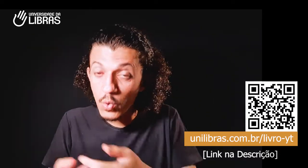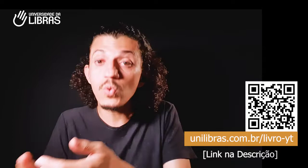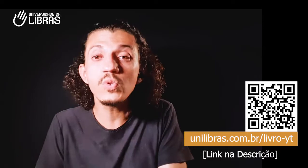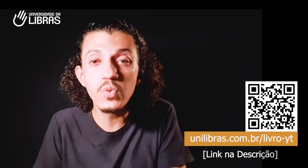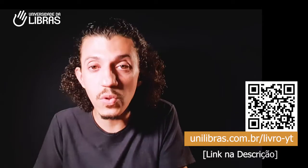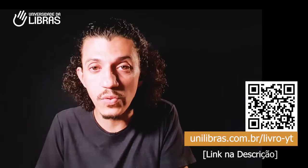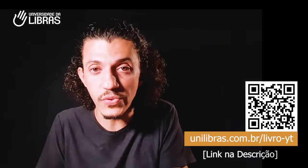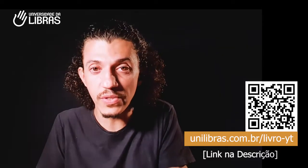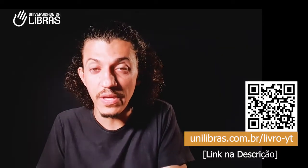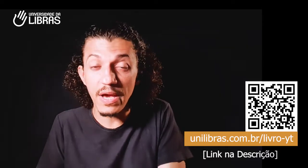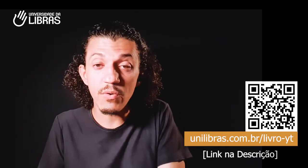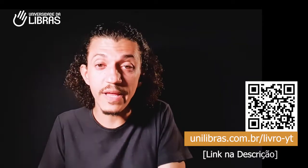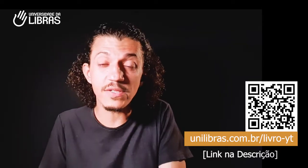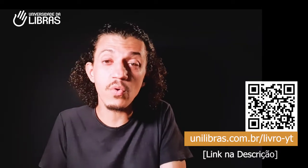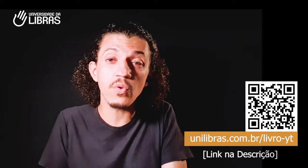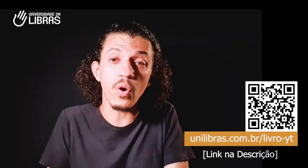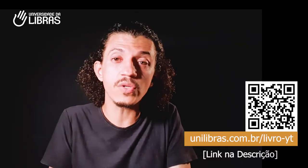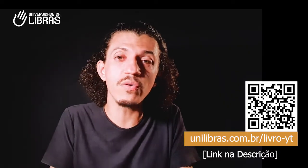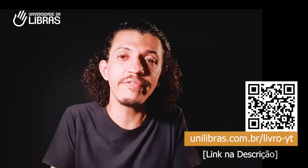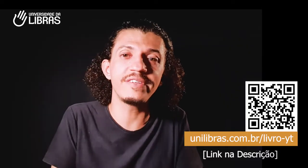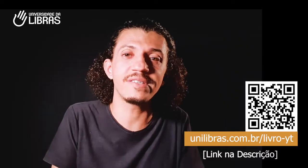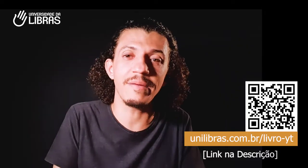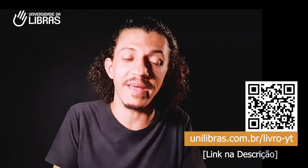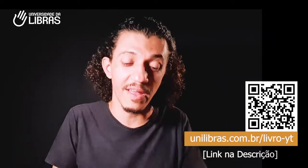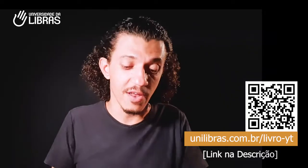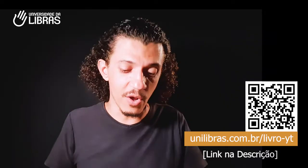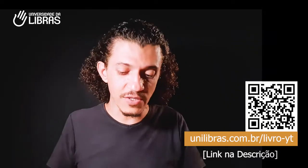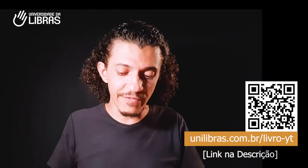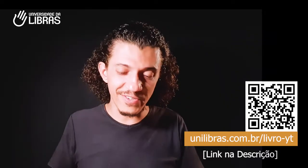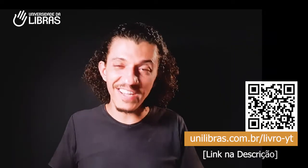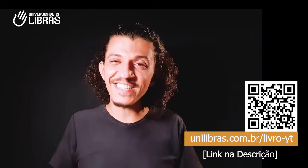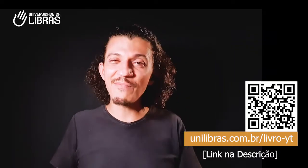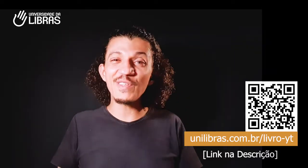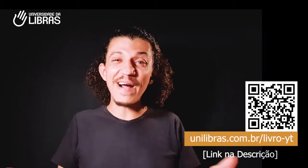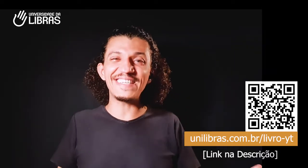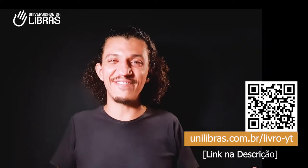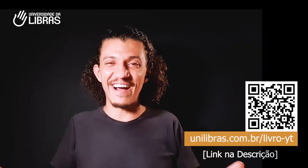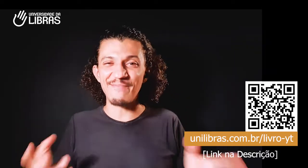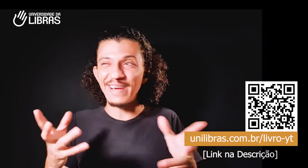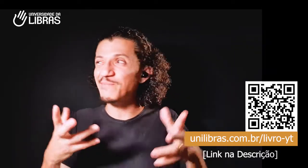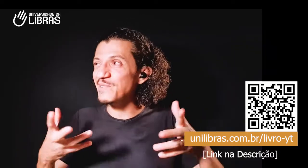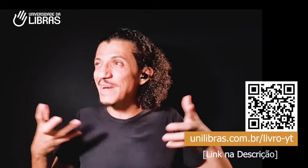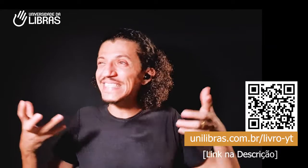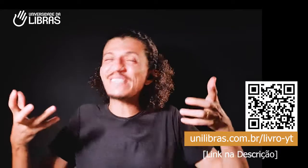com surdos e acontece com nossos ouvintes o hábito achei muito mais